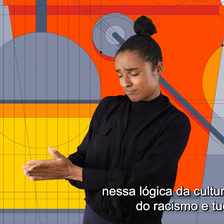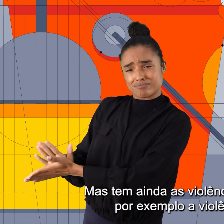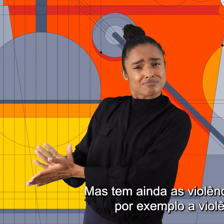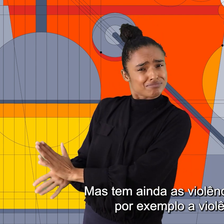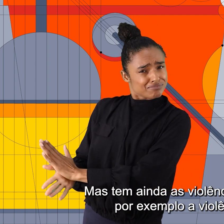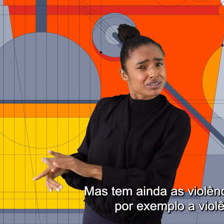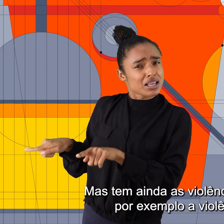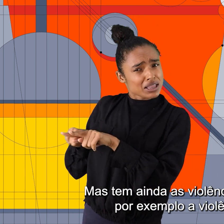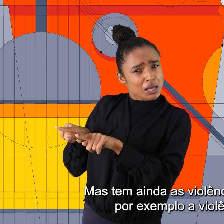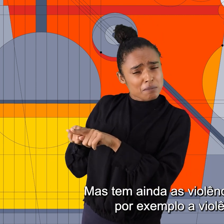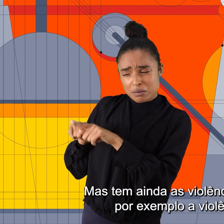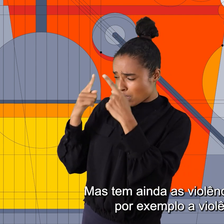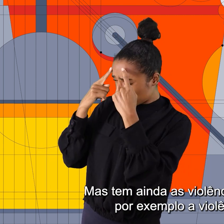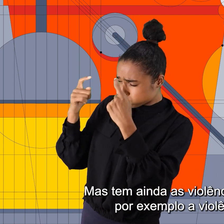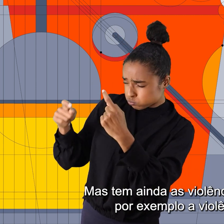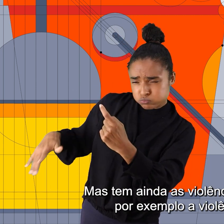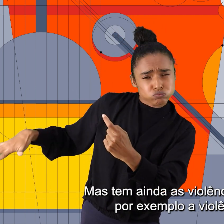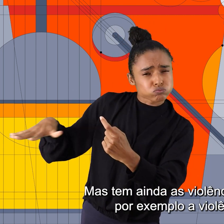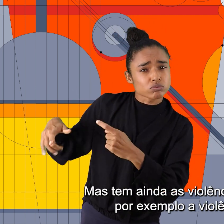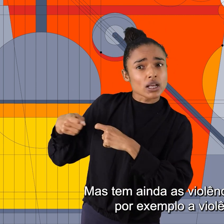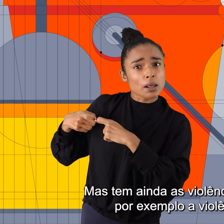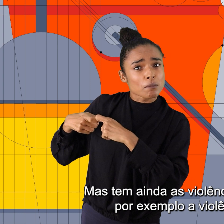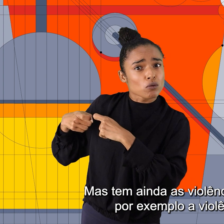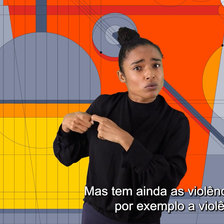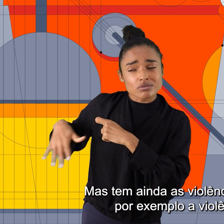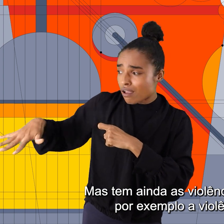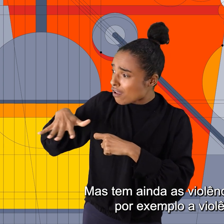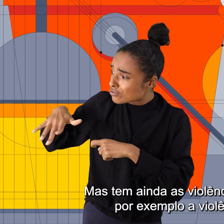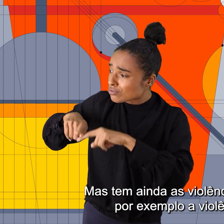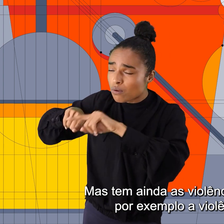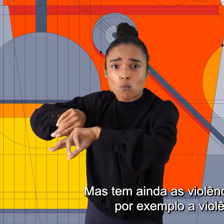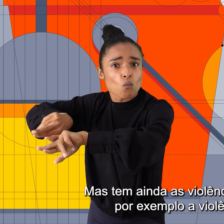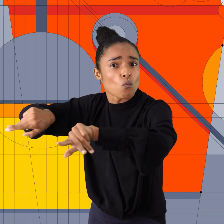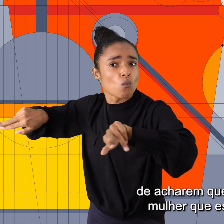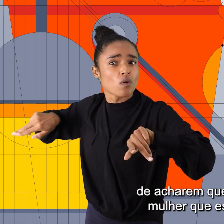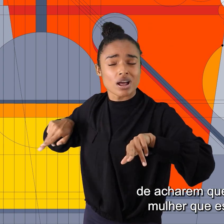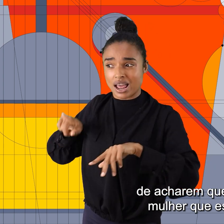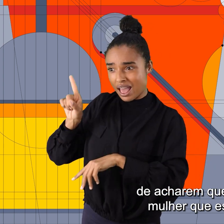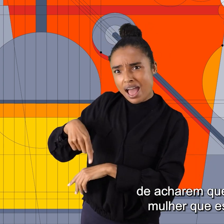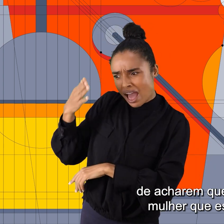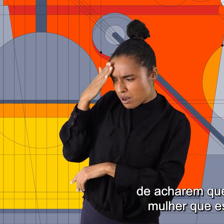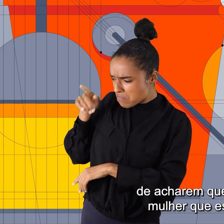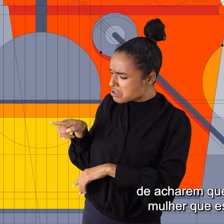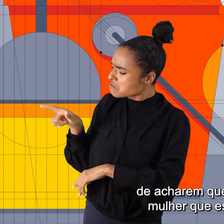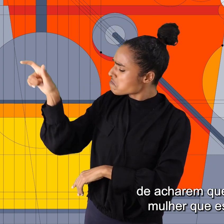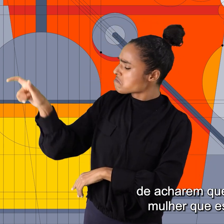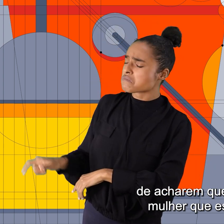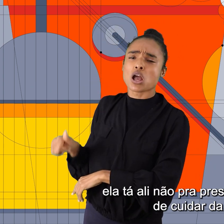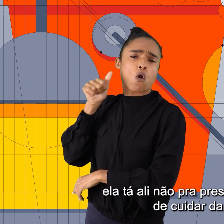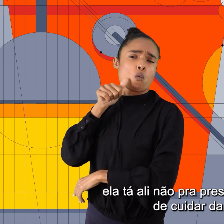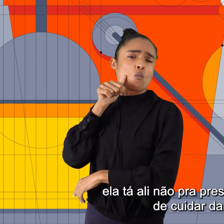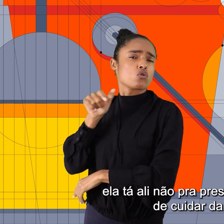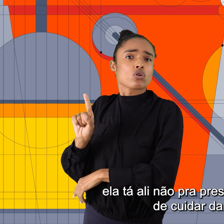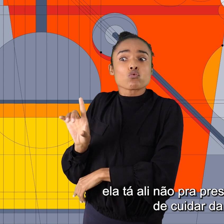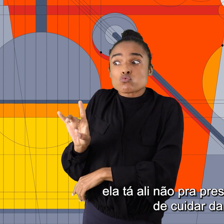tudo mais. Mas tem ainda as violências relacionadas, por exemplo, a violência sexual. De acharem que aquela mulher que está